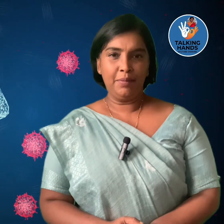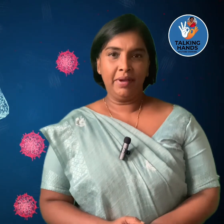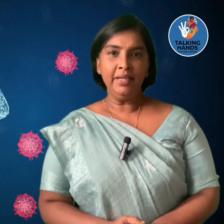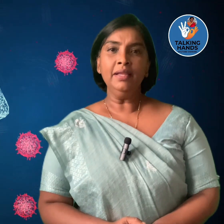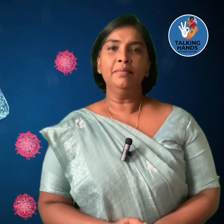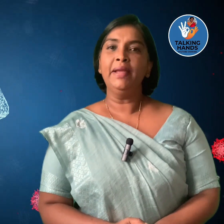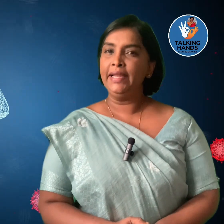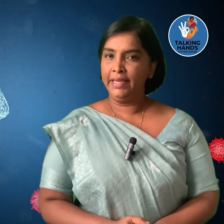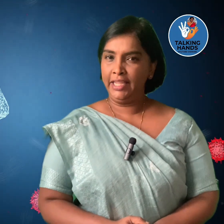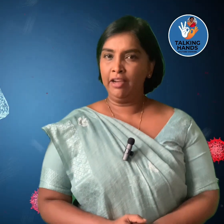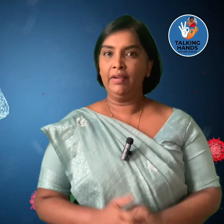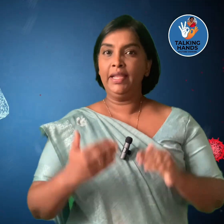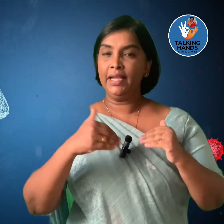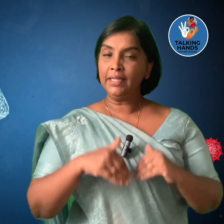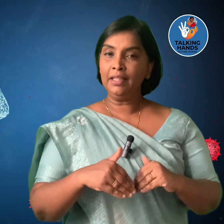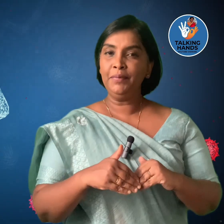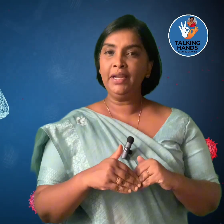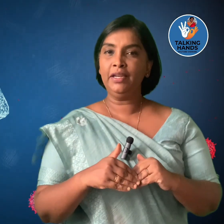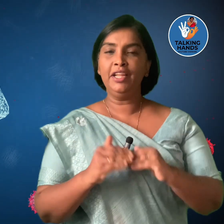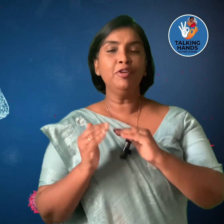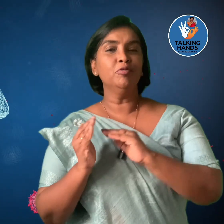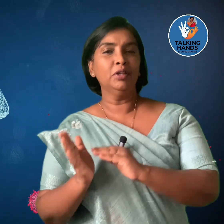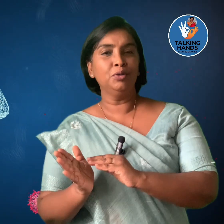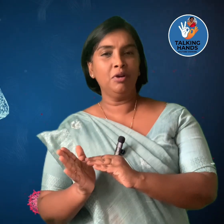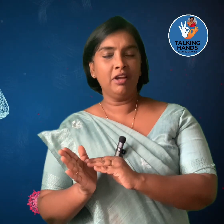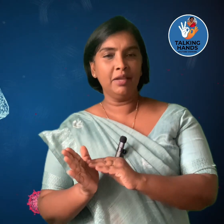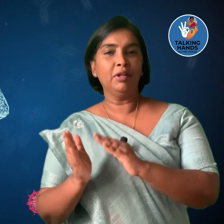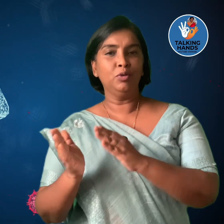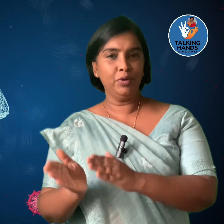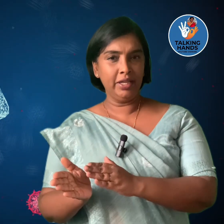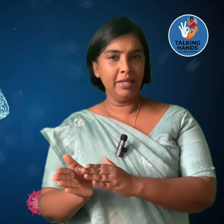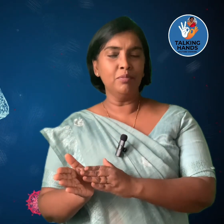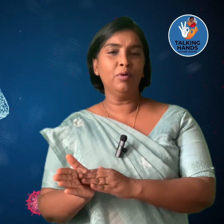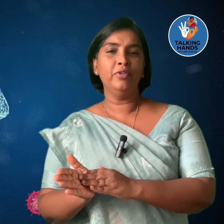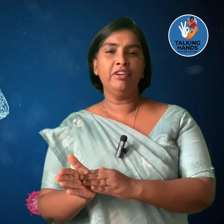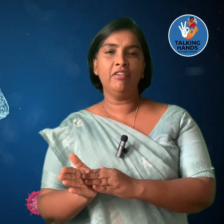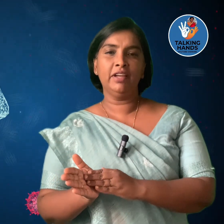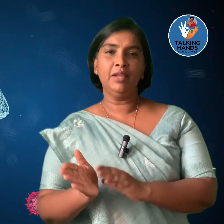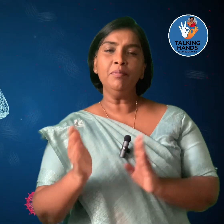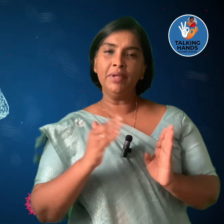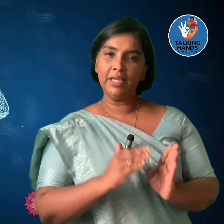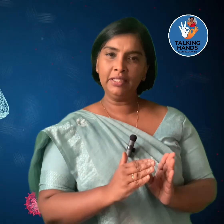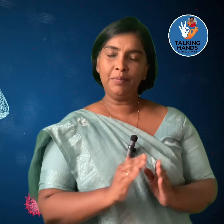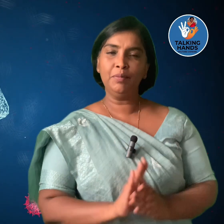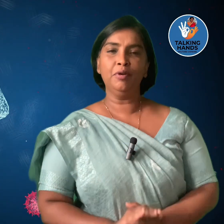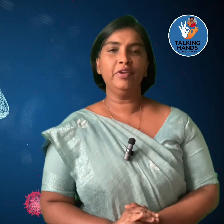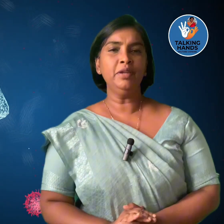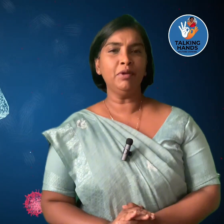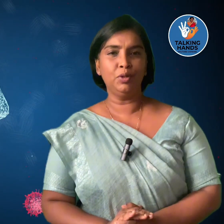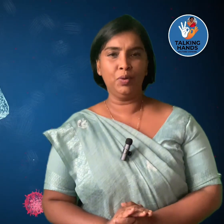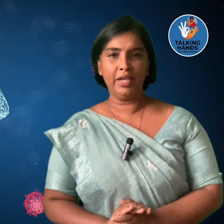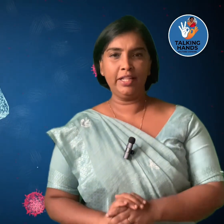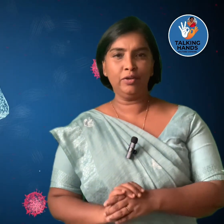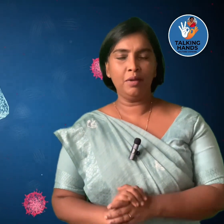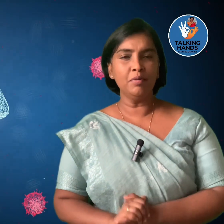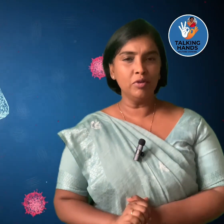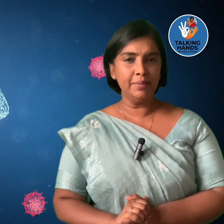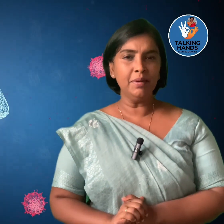තමයි මැලේරියාව. ඒකත් අපිට ඩෙන්ගු මදුරුව වගේ මදුරුවෙන්ගෙන් බෝ වෙනවා වගේ මේකත් අපිට බෝ වෙන්නේ මදුරුව වගේ. එතකොට අපි මුලින්ම